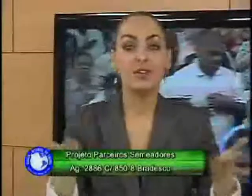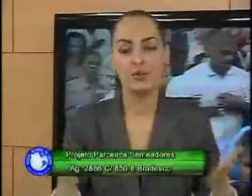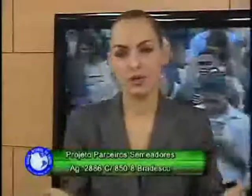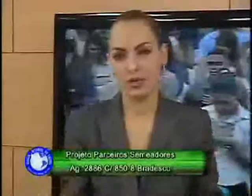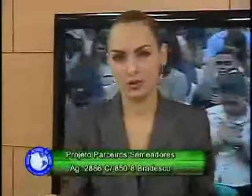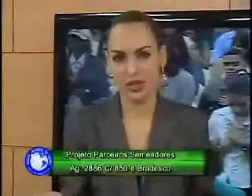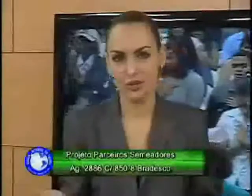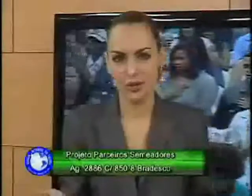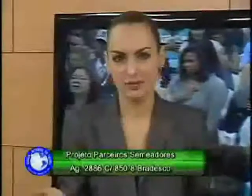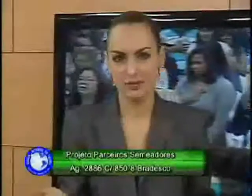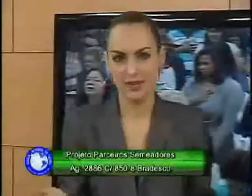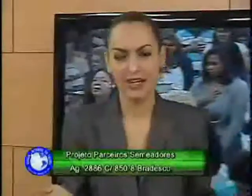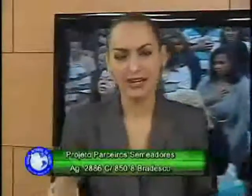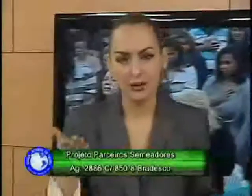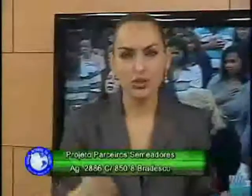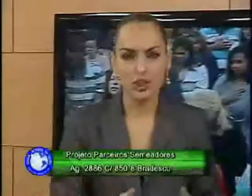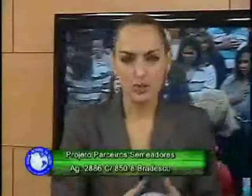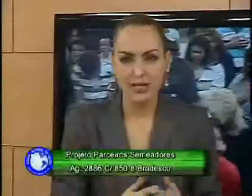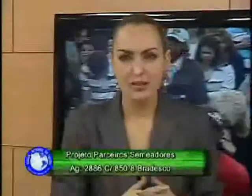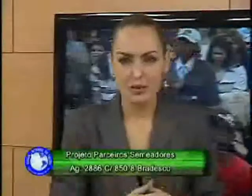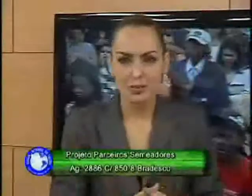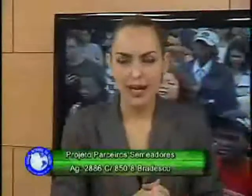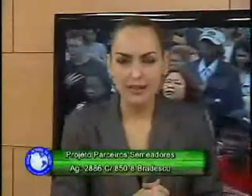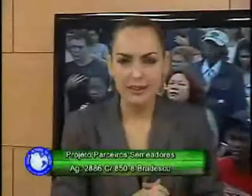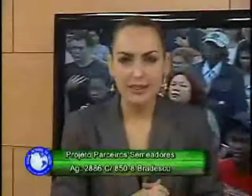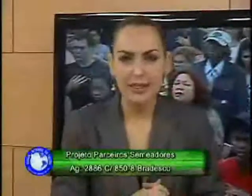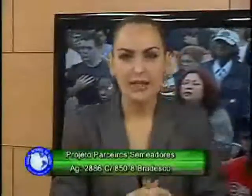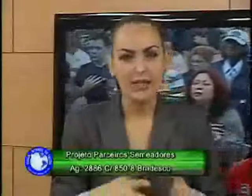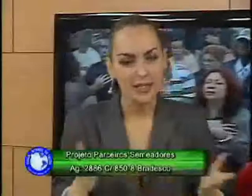o melhor no Senhor. Tenha um dia de bênção, de paz. E se Ele